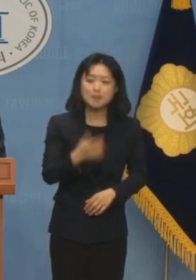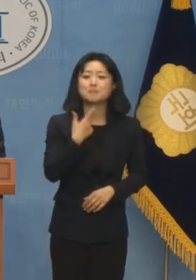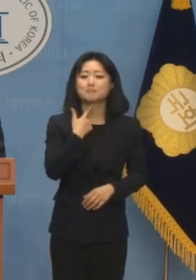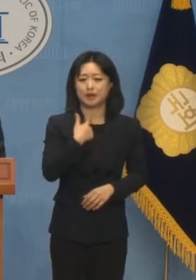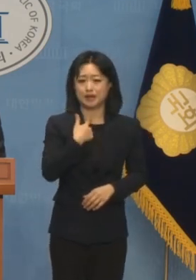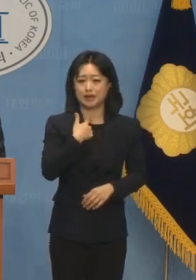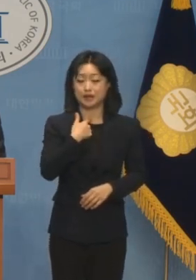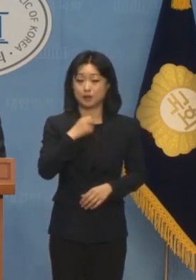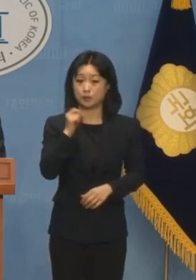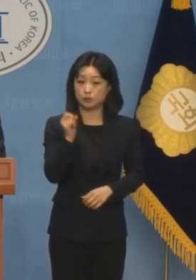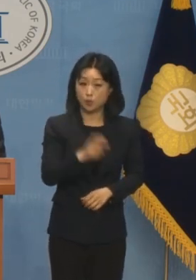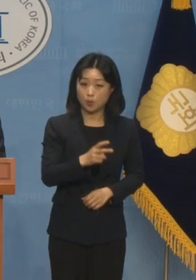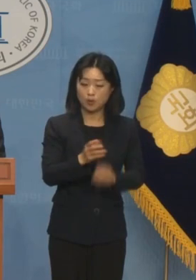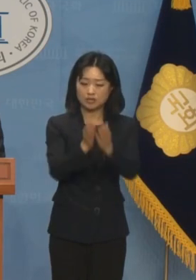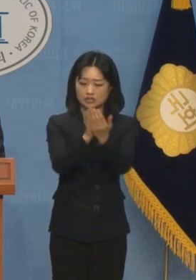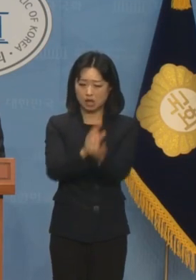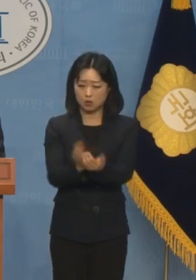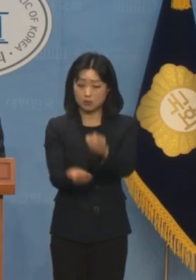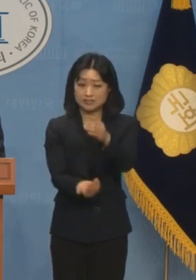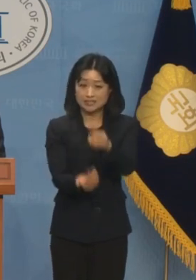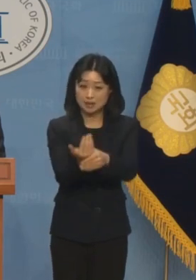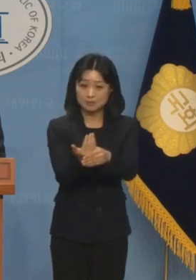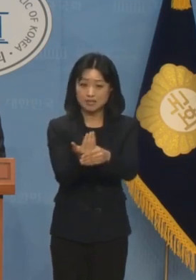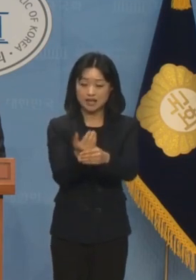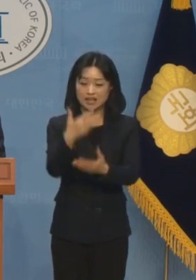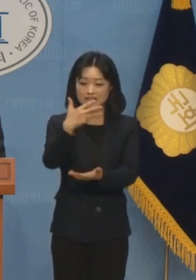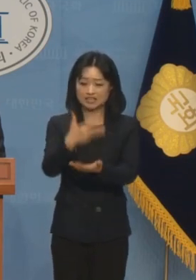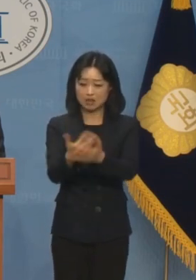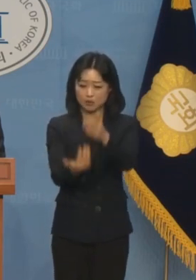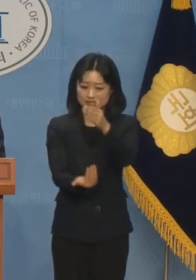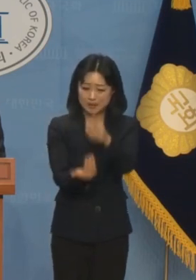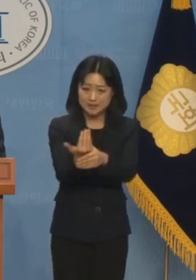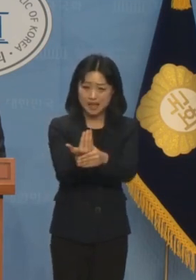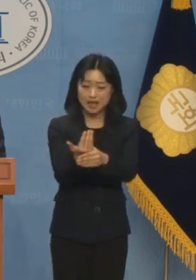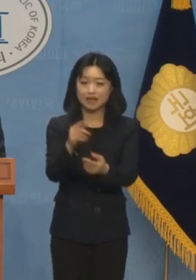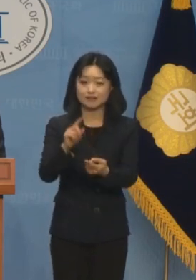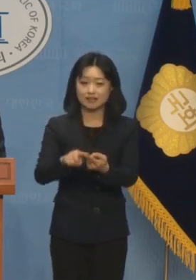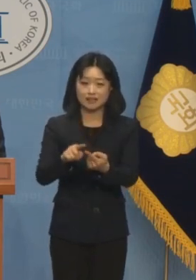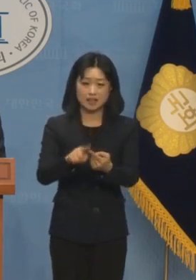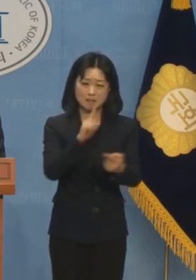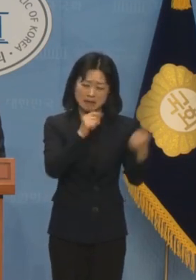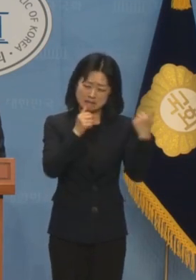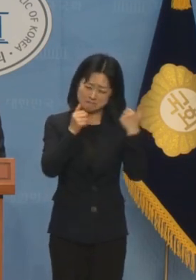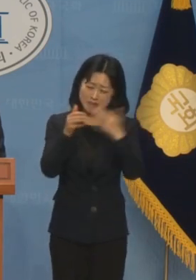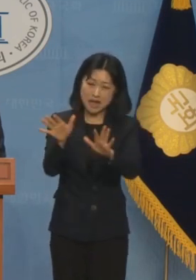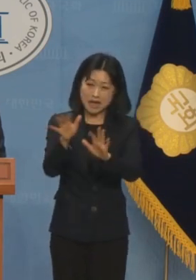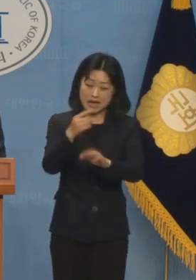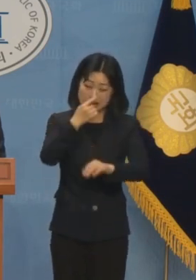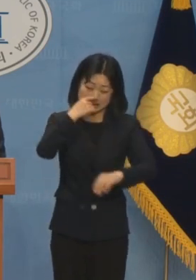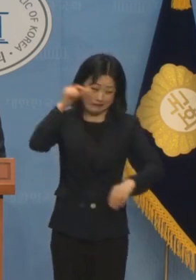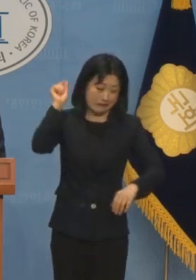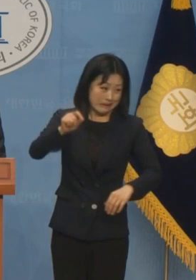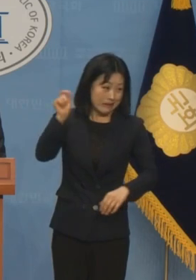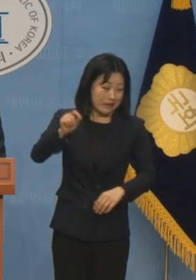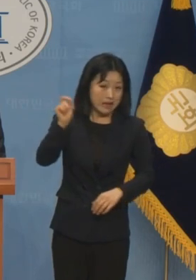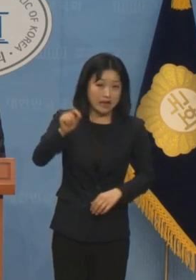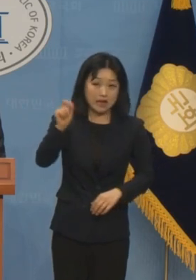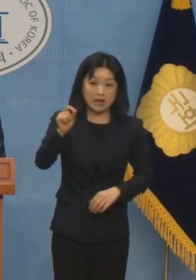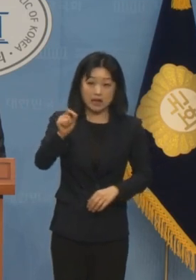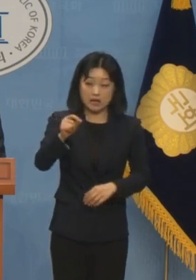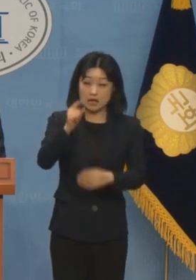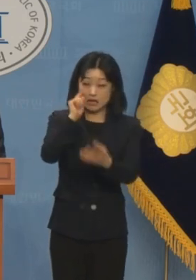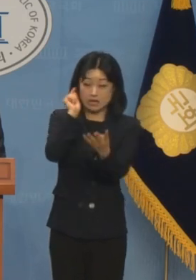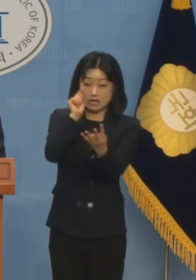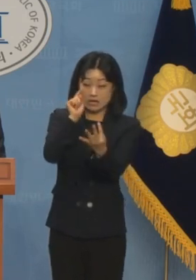그 밖에도 세월호 참사, 이태원 참사 등에 대해 그가 쏟아낸 막말은